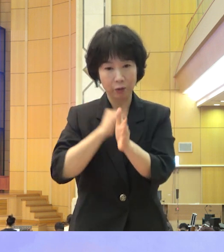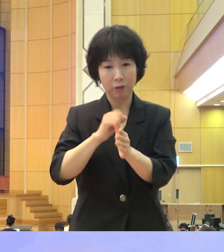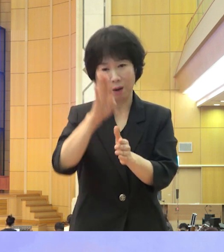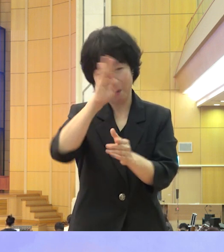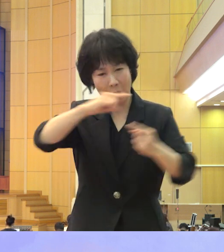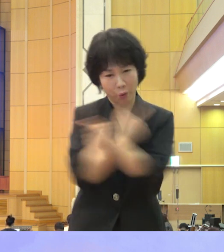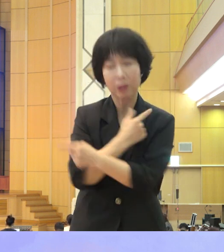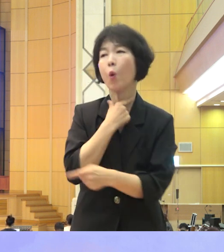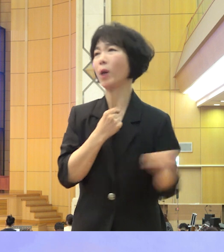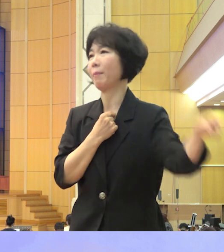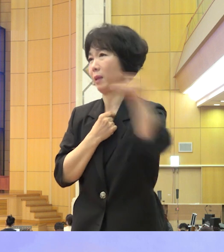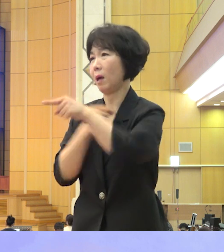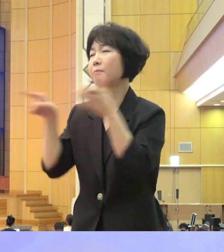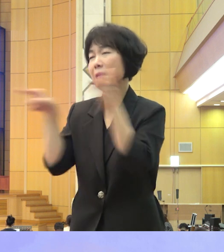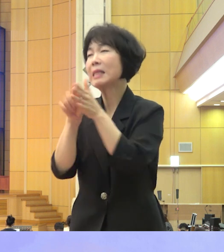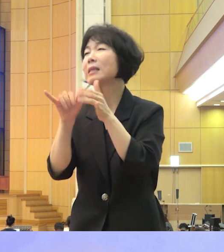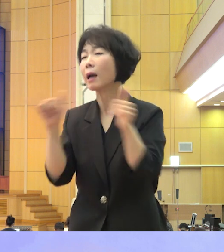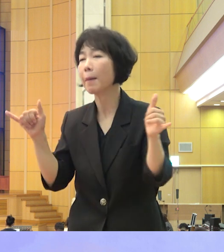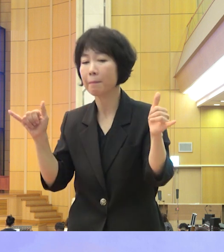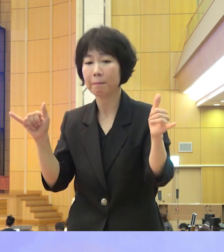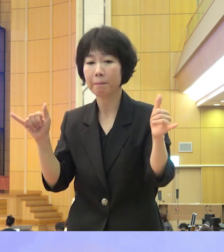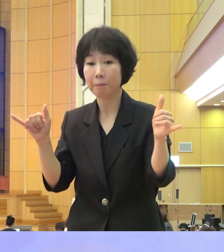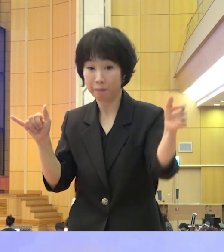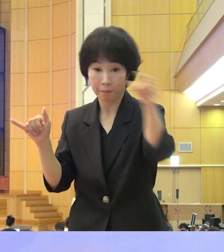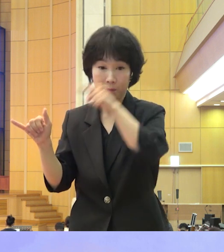손을 얹었습니다. 믿는 사람들은